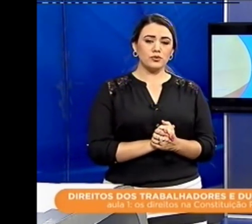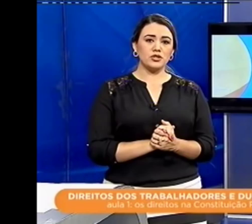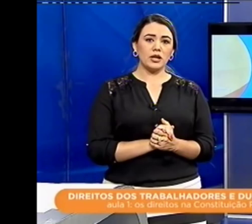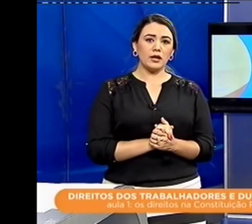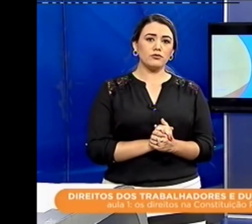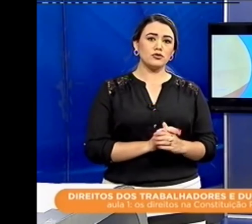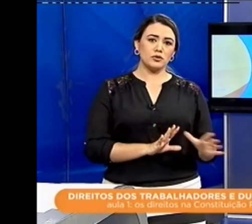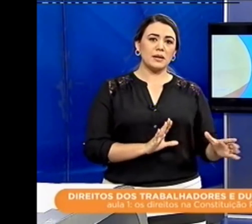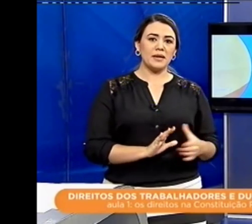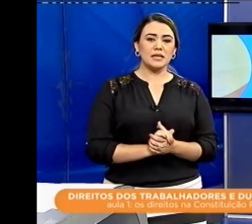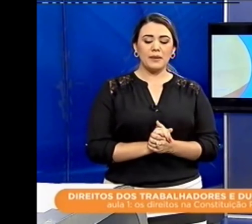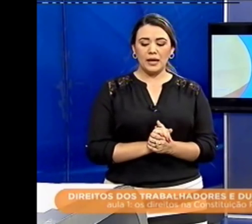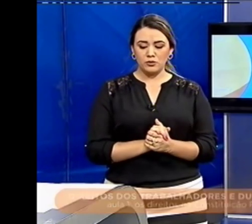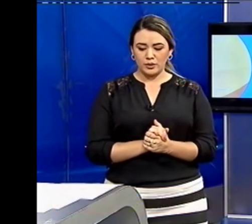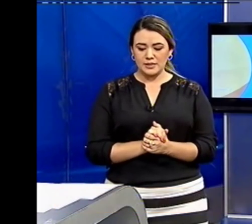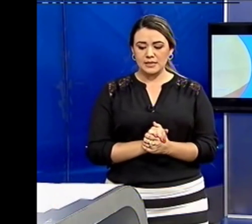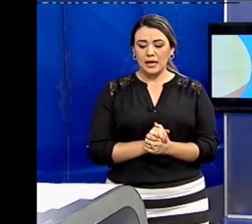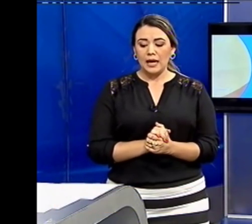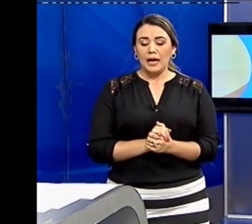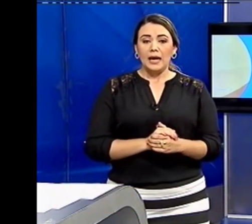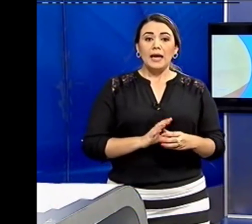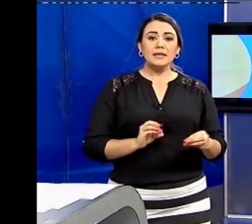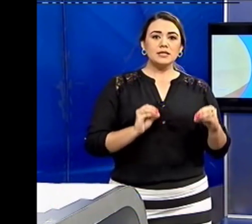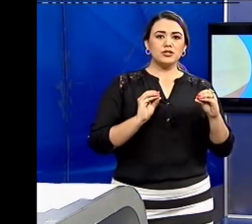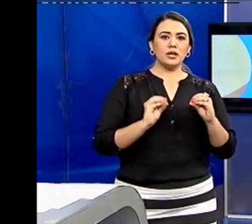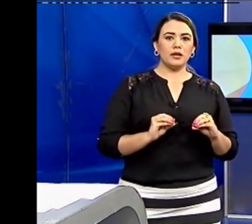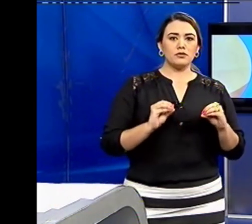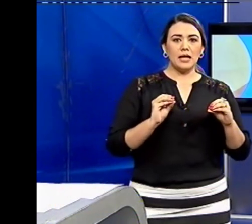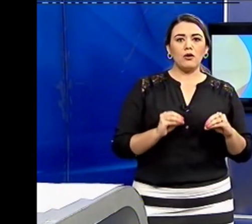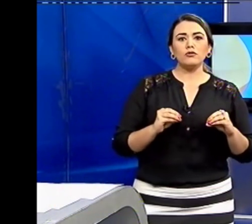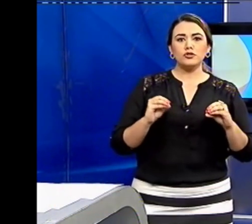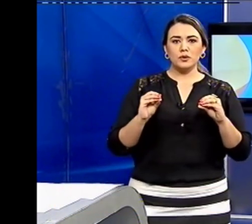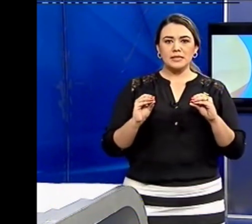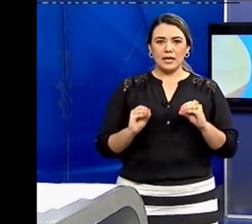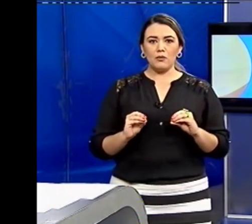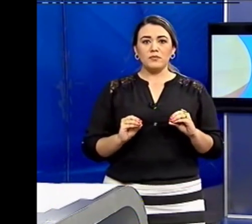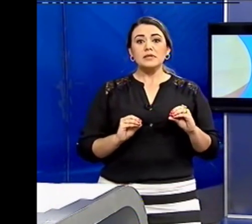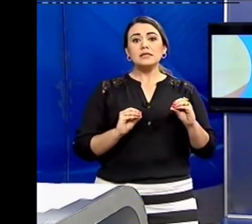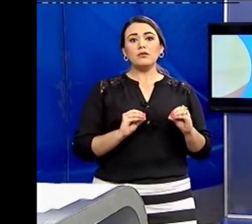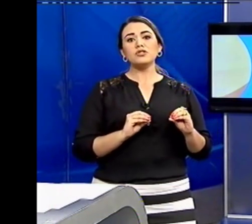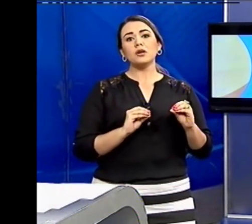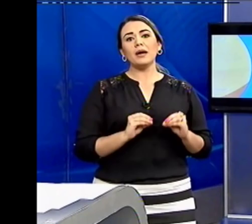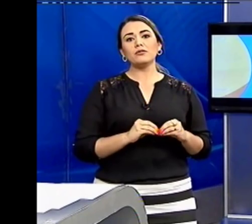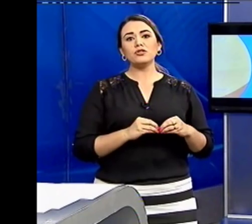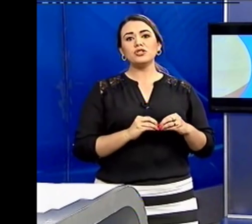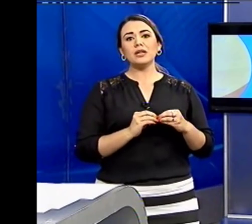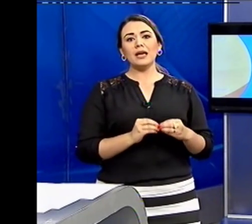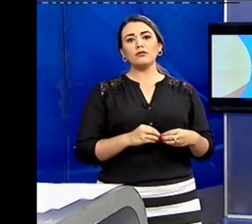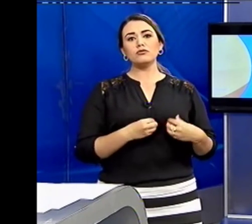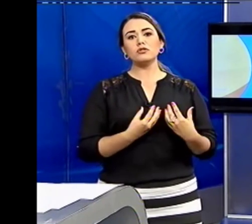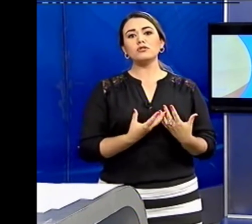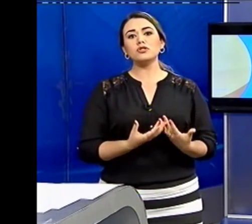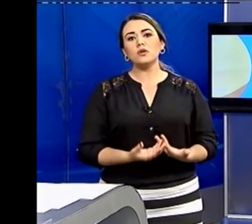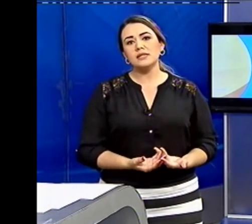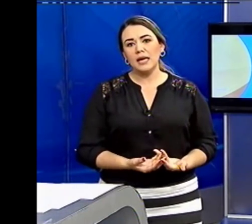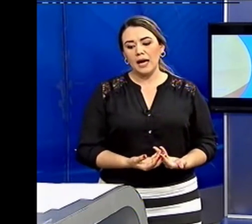os direitos dos demais trabalhadores. Esses direitos da Constituição são os chamados direitos